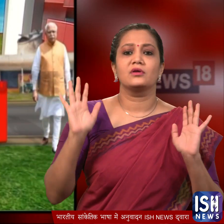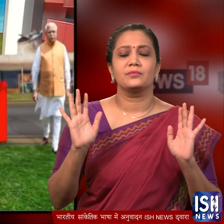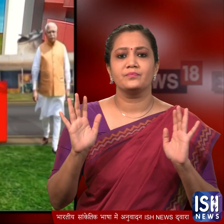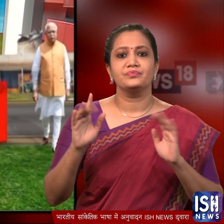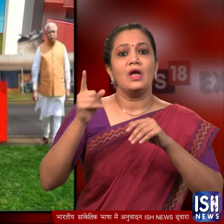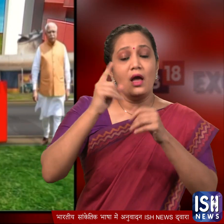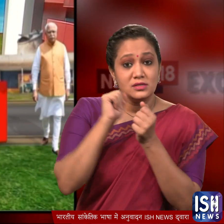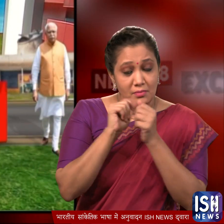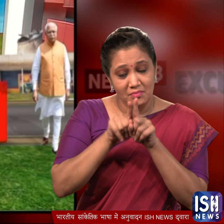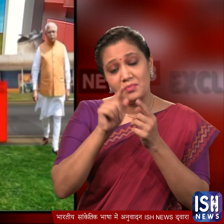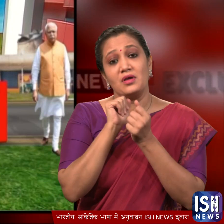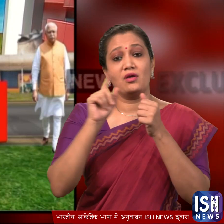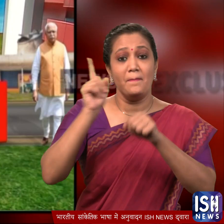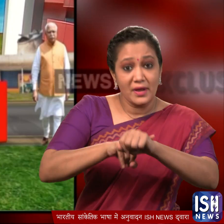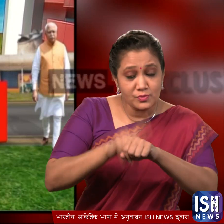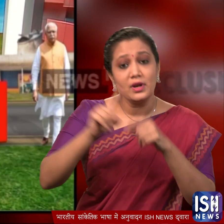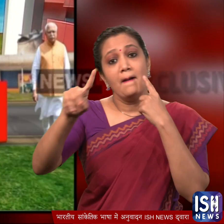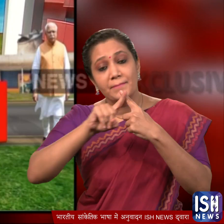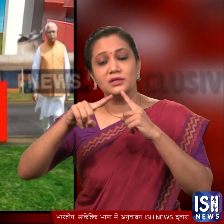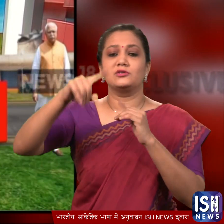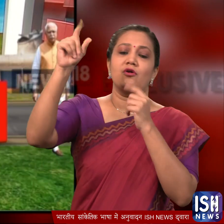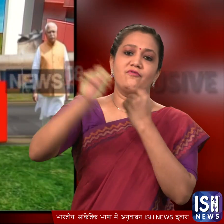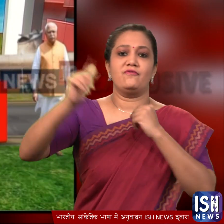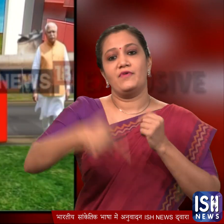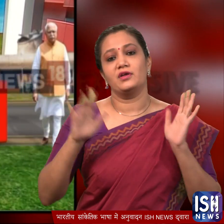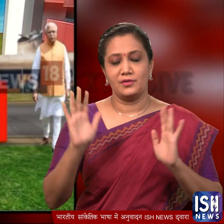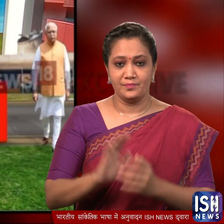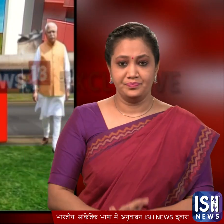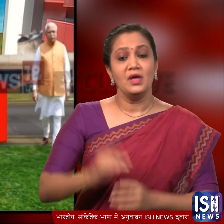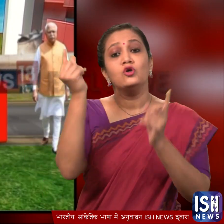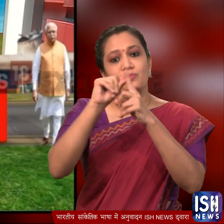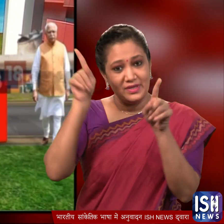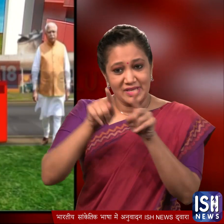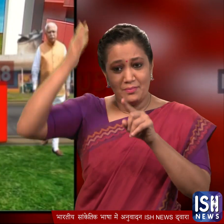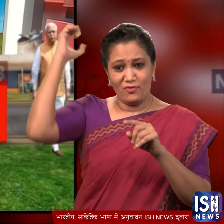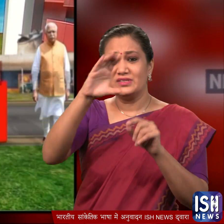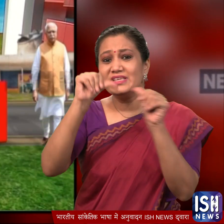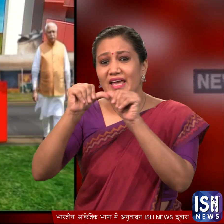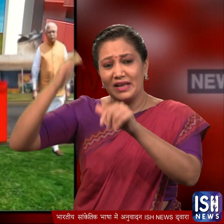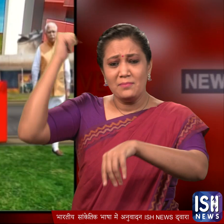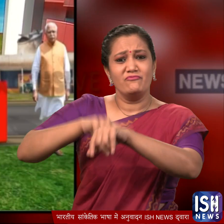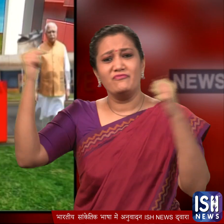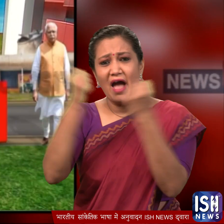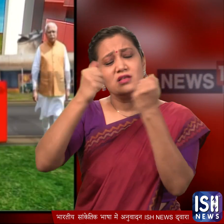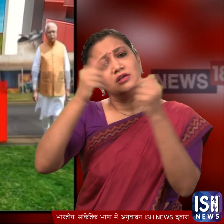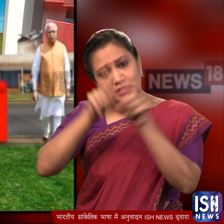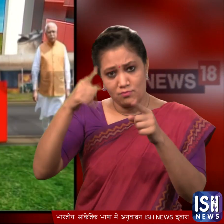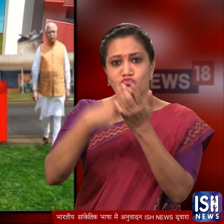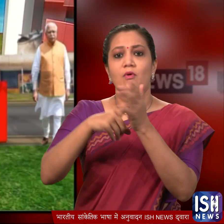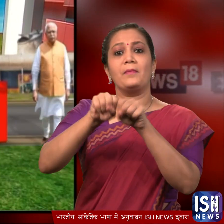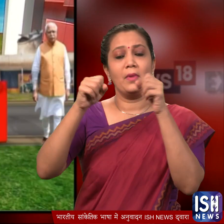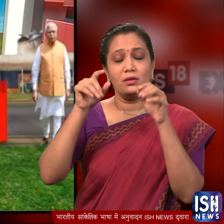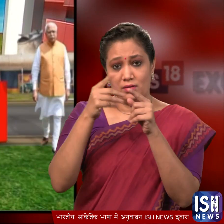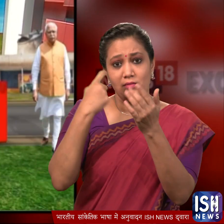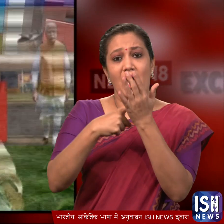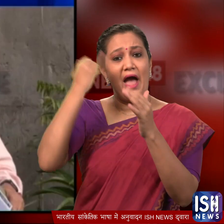और जुर्माना दोनों का प्रावधान रखा गया है। इससे पहले उत्तर प्रदेश सरकार ने भी सीएए के खिलाफ हुए प्रदर्शनों के बाद इसी तरह का कानून बनाया